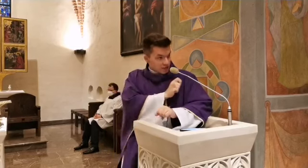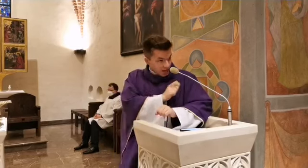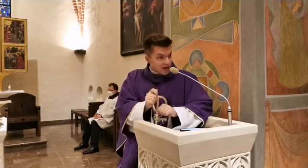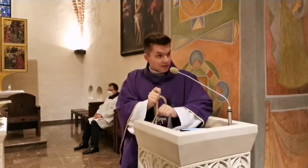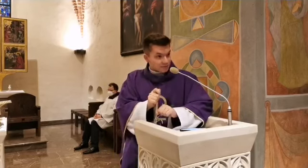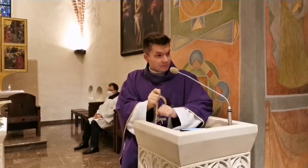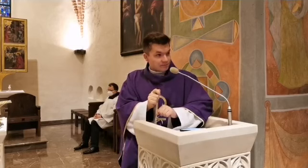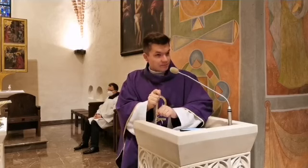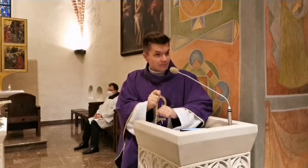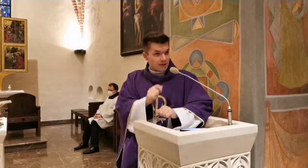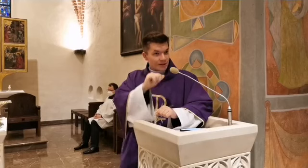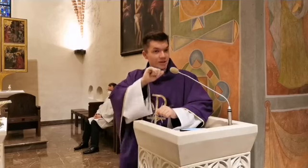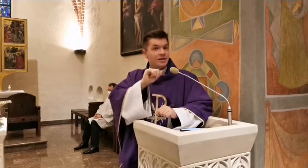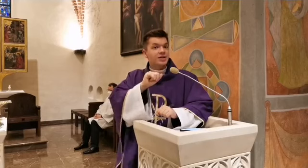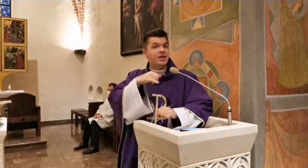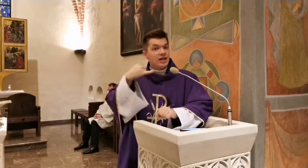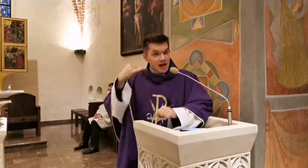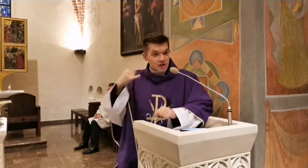Chrzciciela.